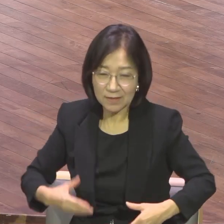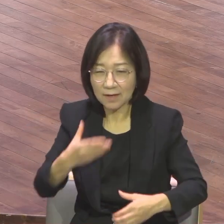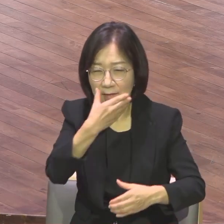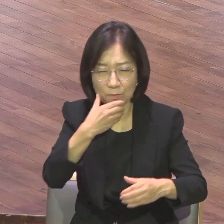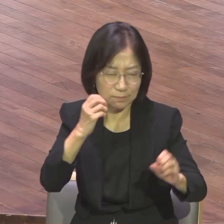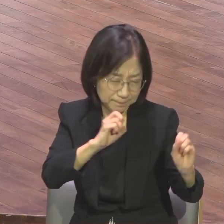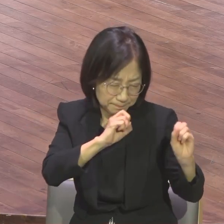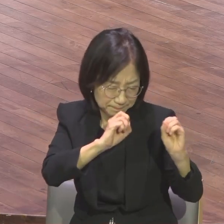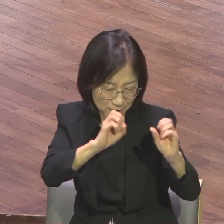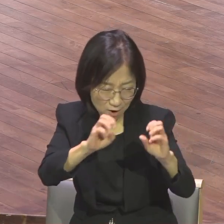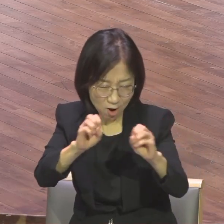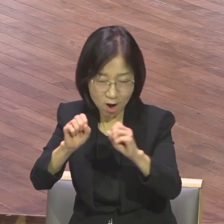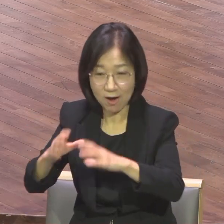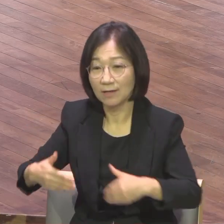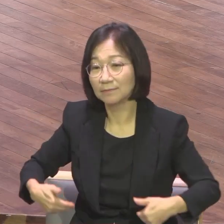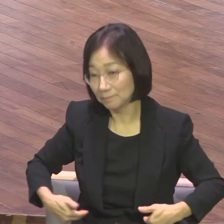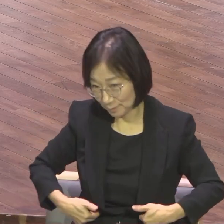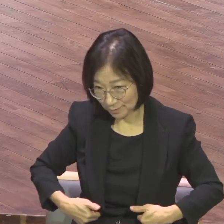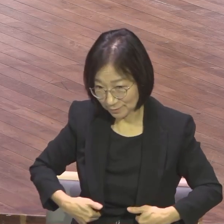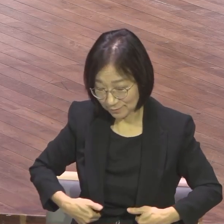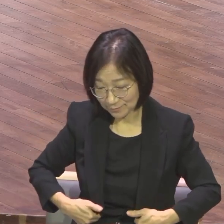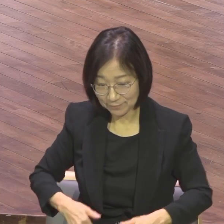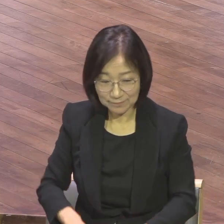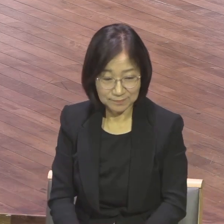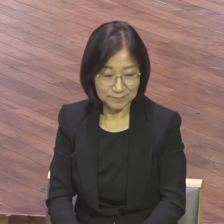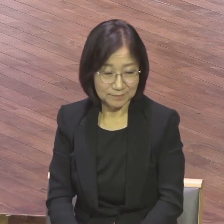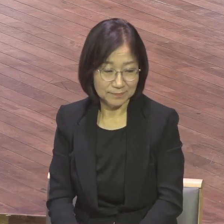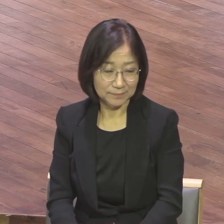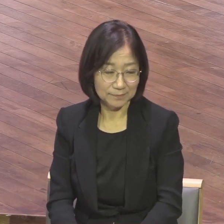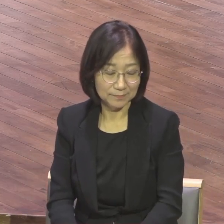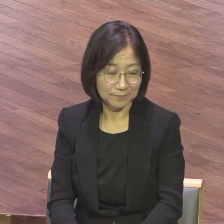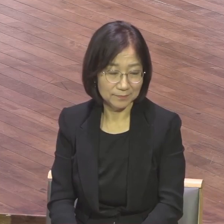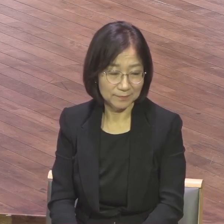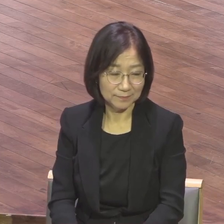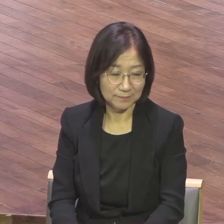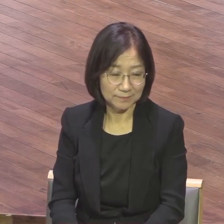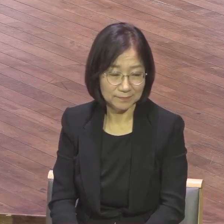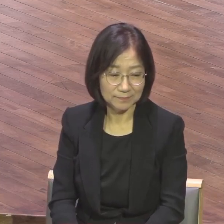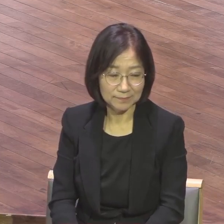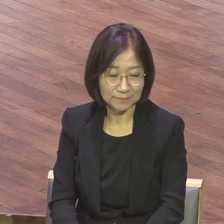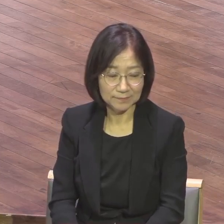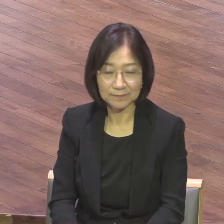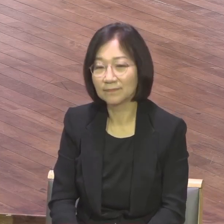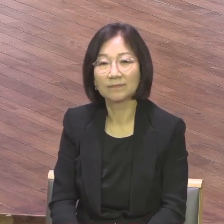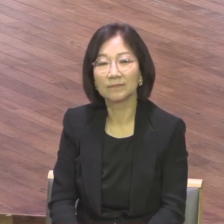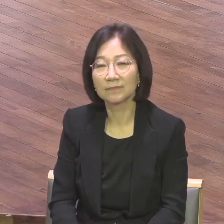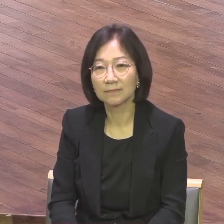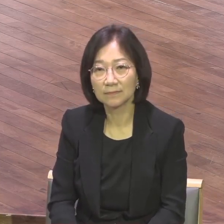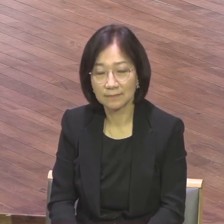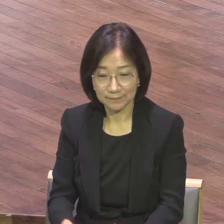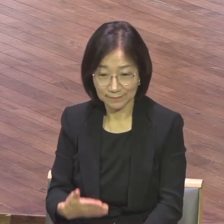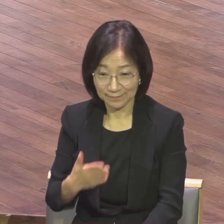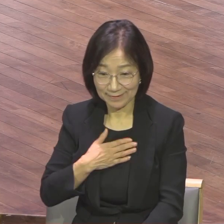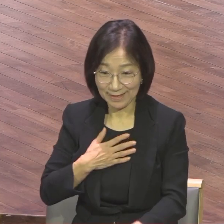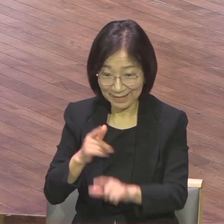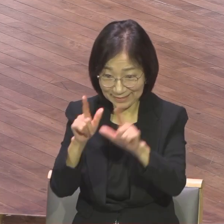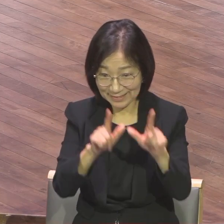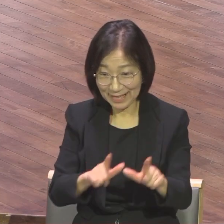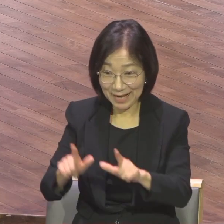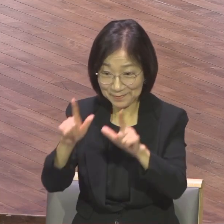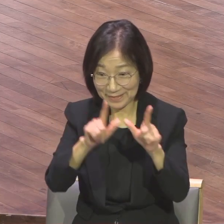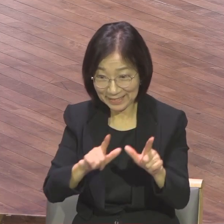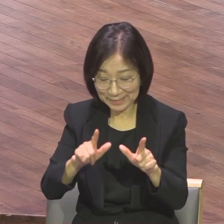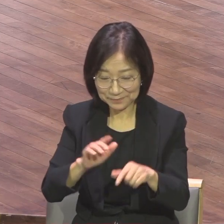한다. 맞습니까? 내 삶이 양심적으로 여러분 고백을 해보세요. 내 삶이